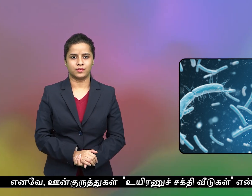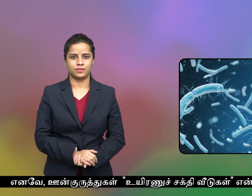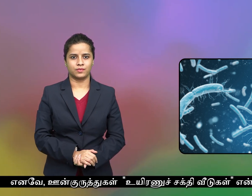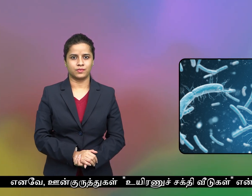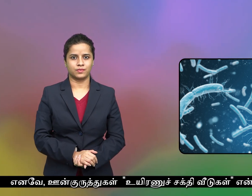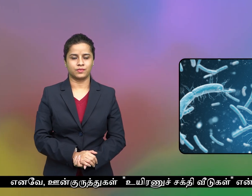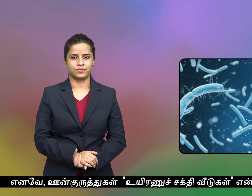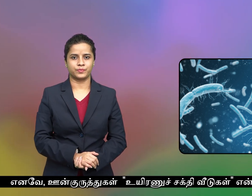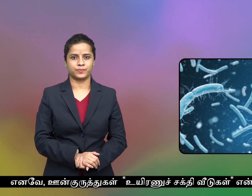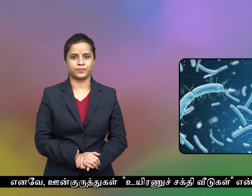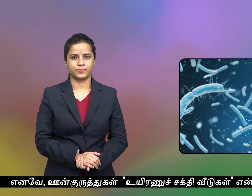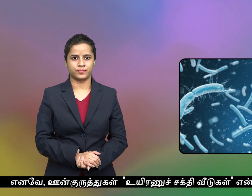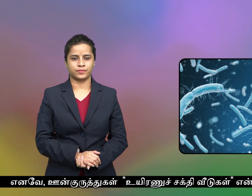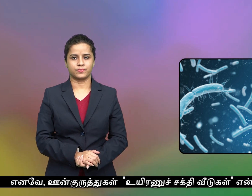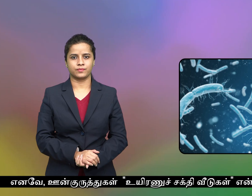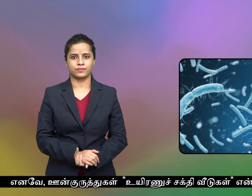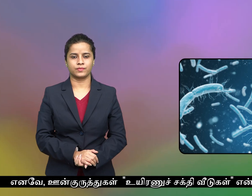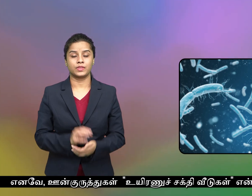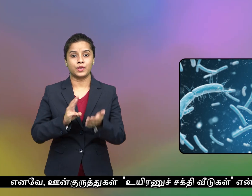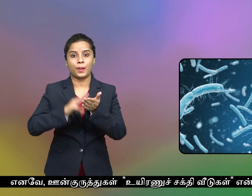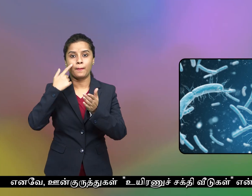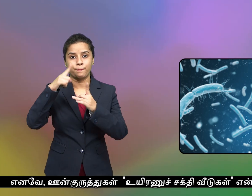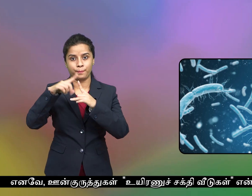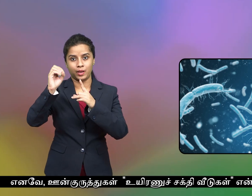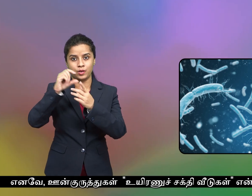எனவே ஊன்குருத்துகள் உயிரணு சக்தி வீடுகள் என்று அழைக்கப்படுகிறது.